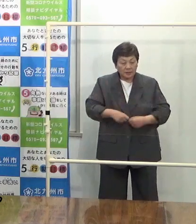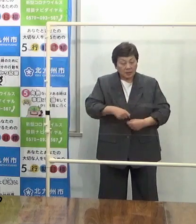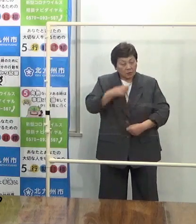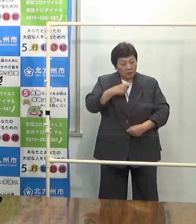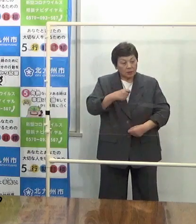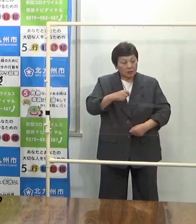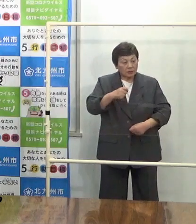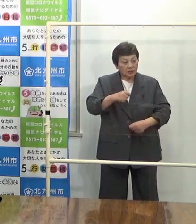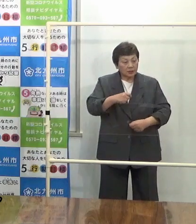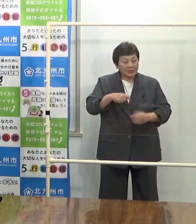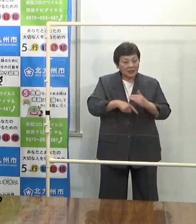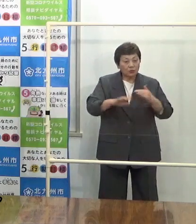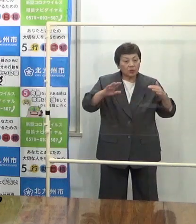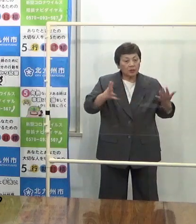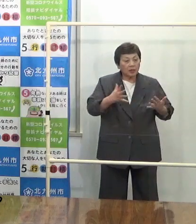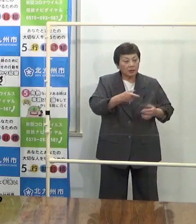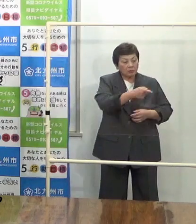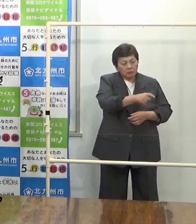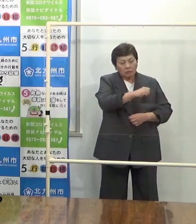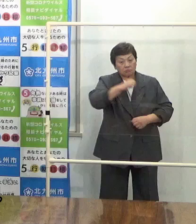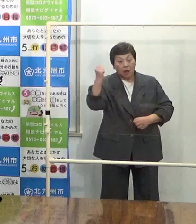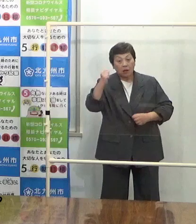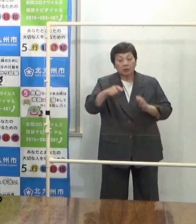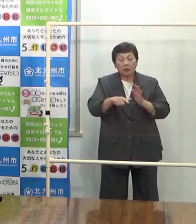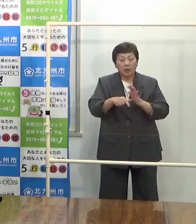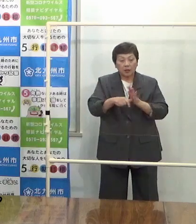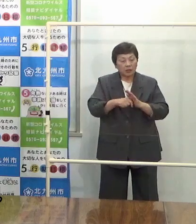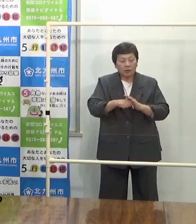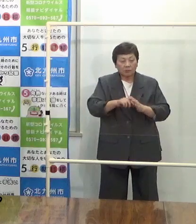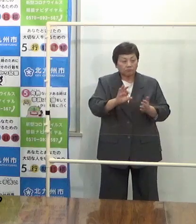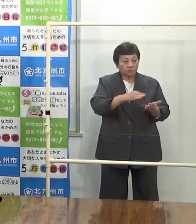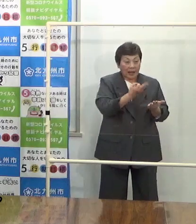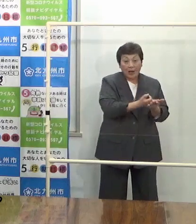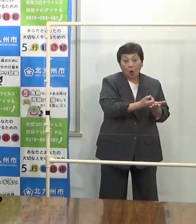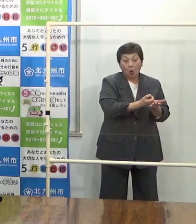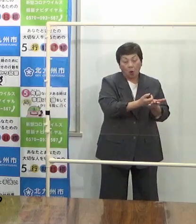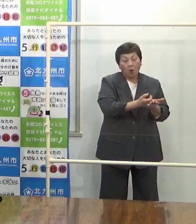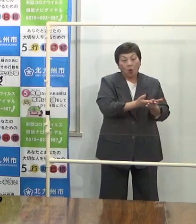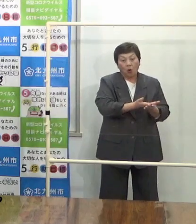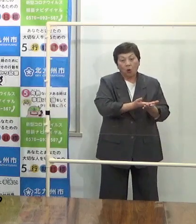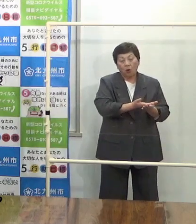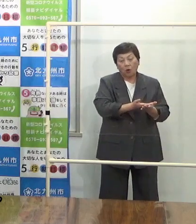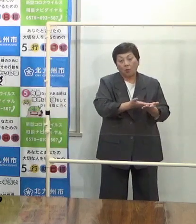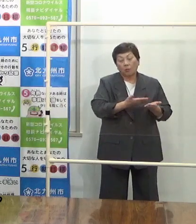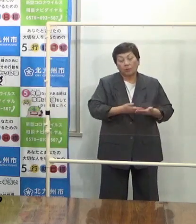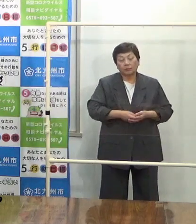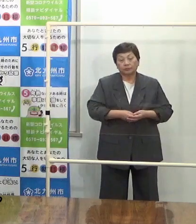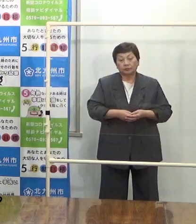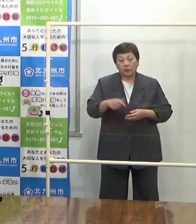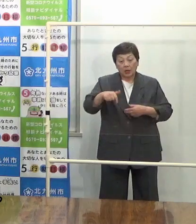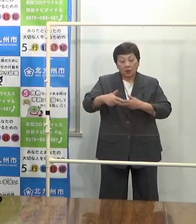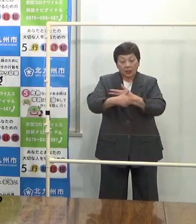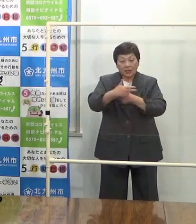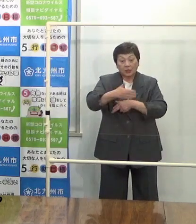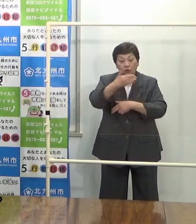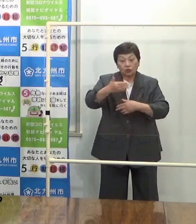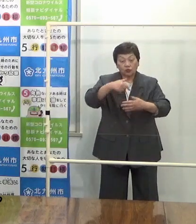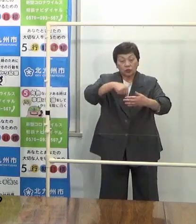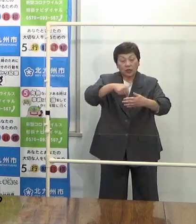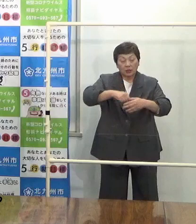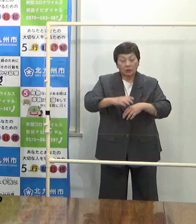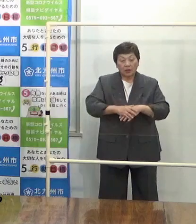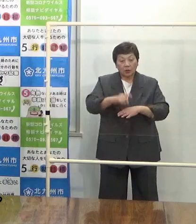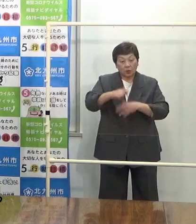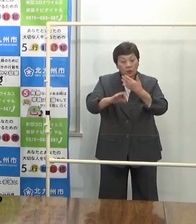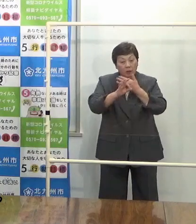と、こうした場合には過料が定められておりました。幸い北九州市内においてはですね、こう